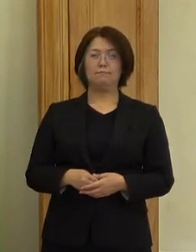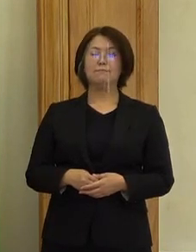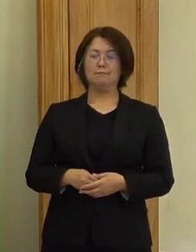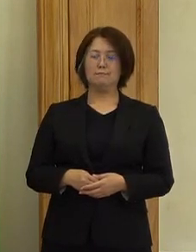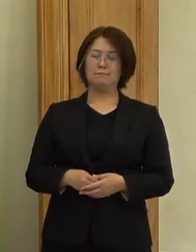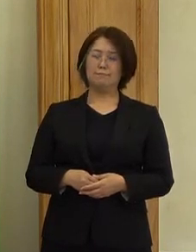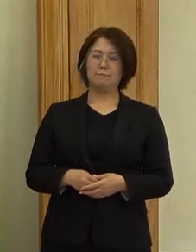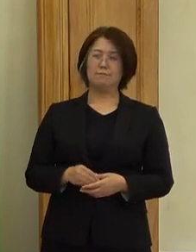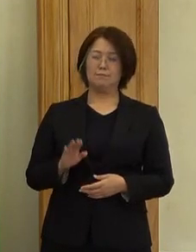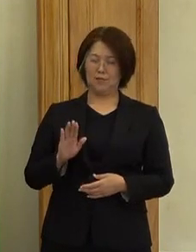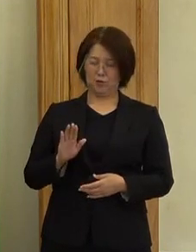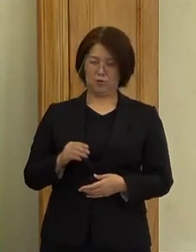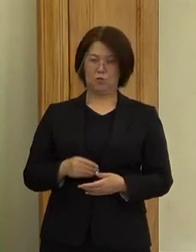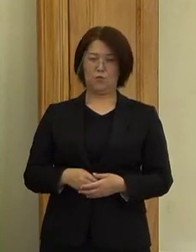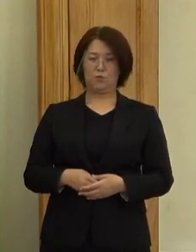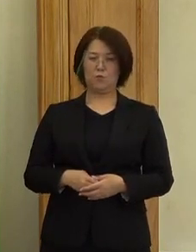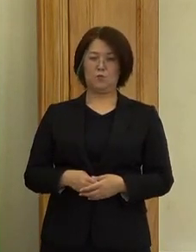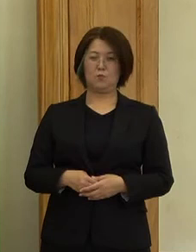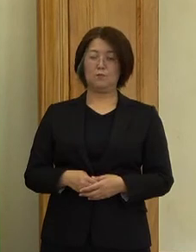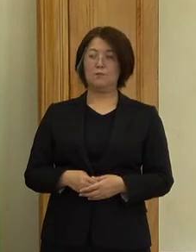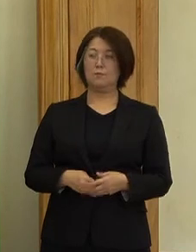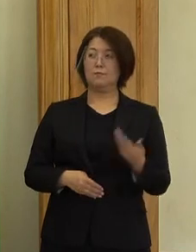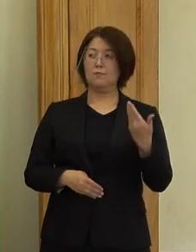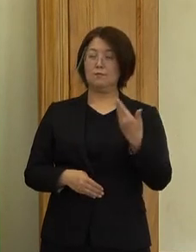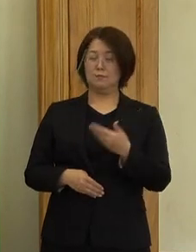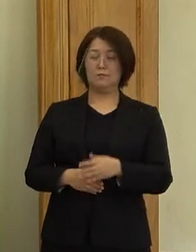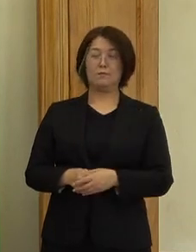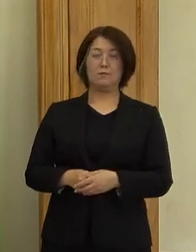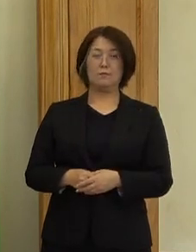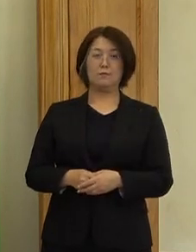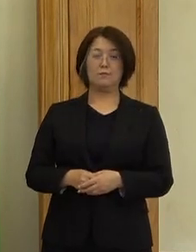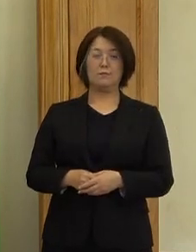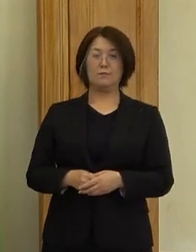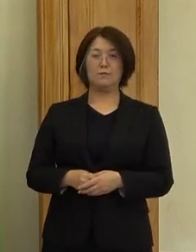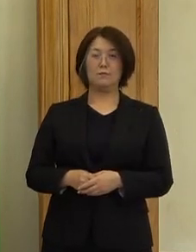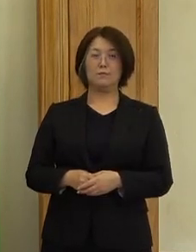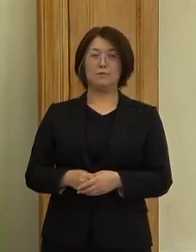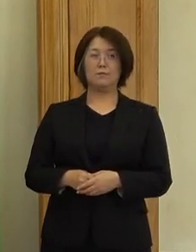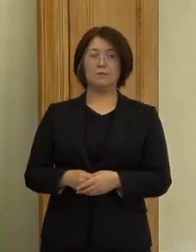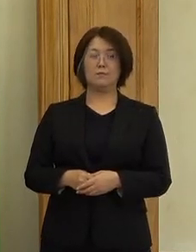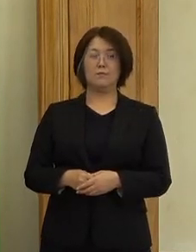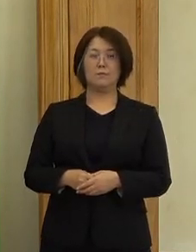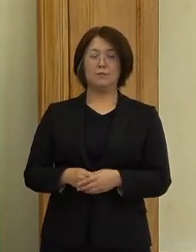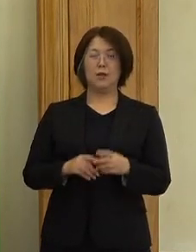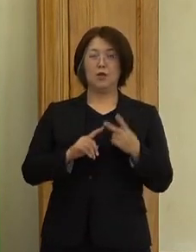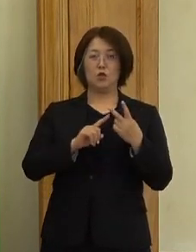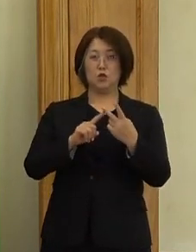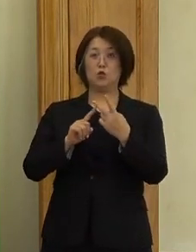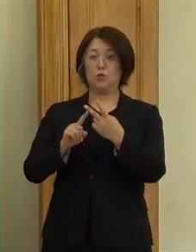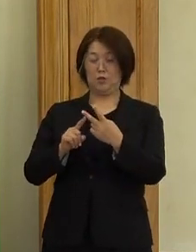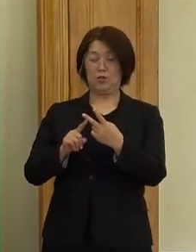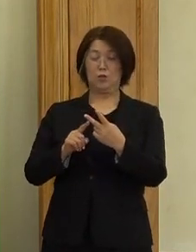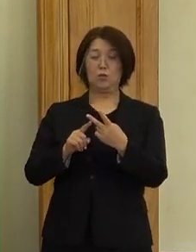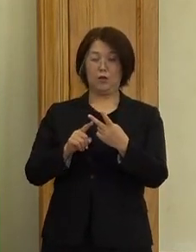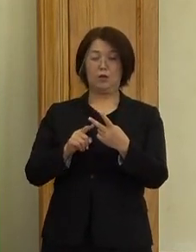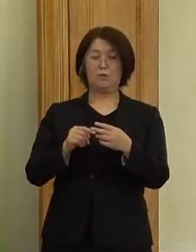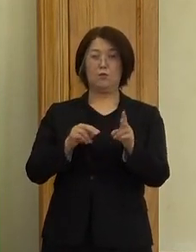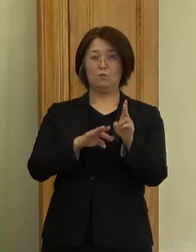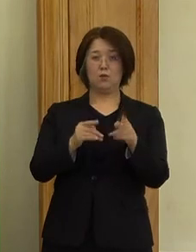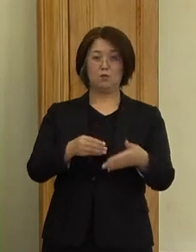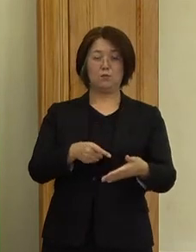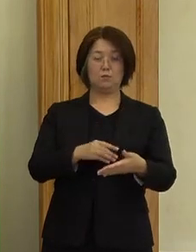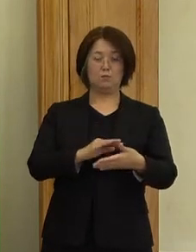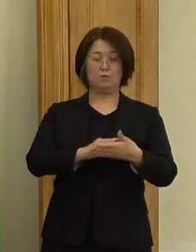そういうことですね。 そうすると、先ほど その通知だったりパソコンを開いた時 その通知